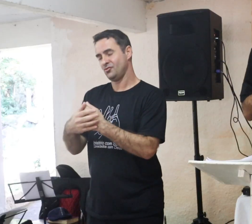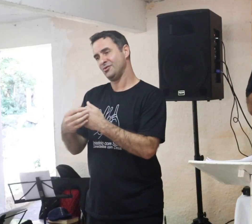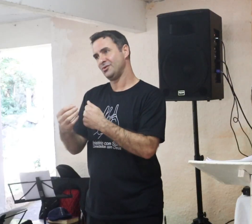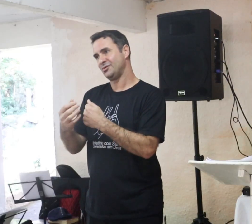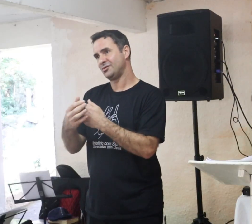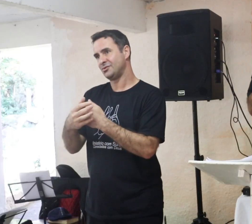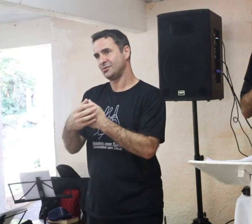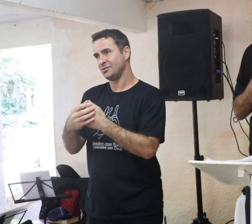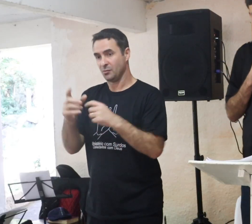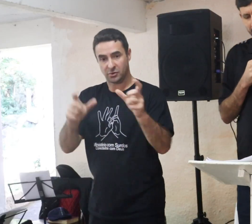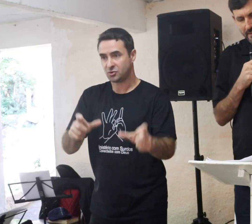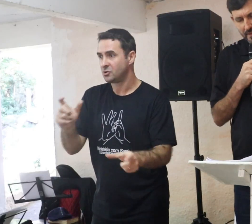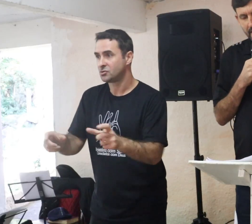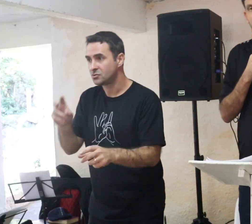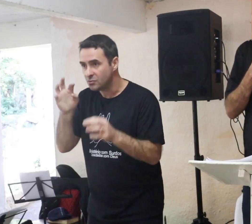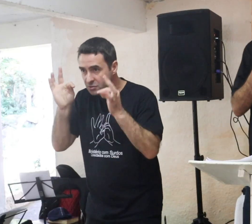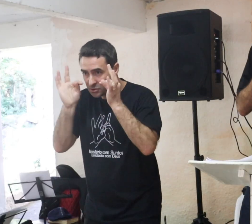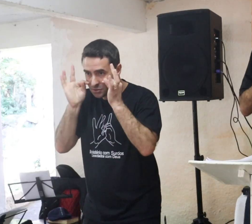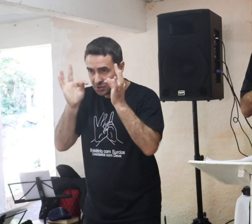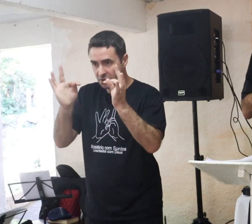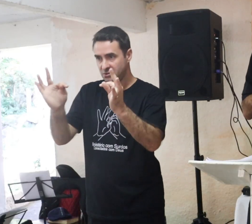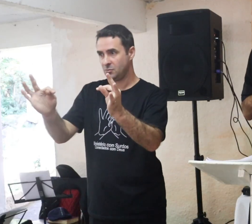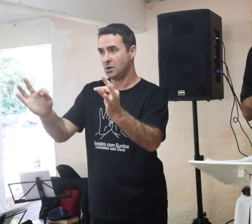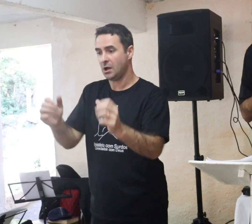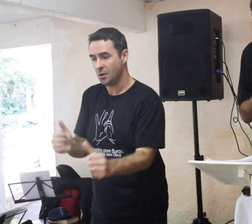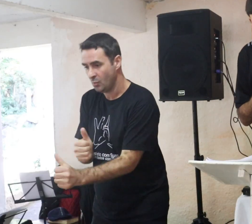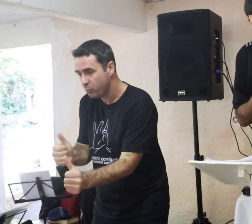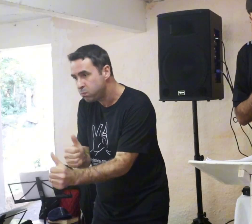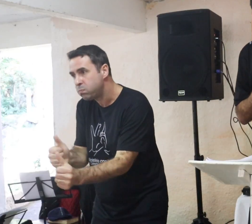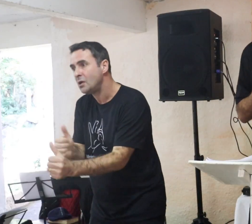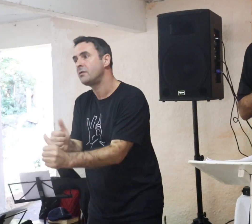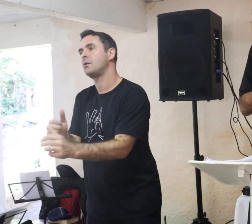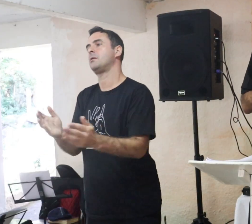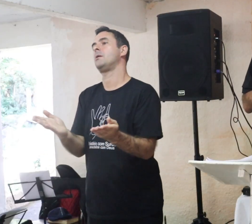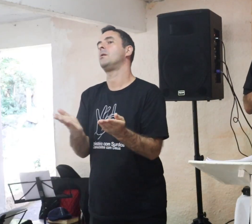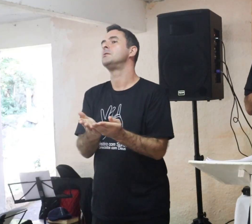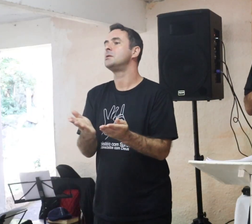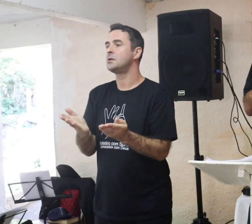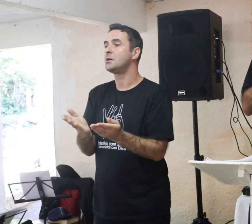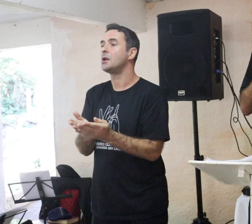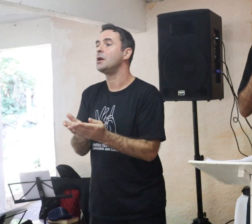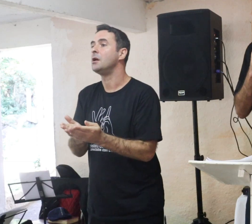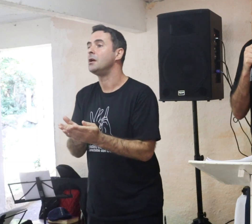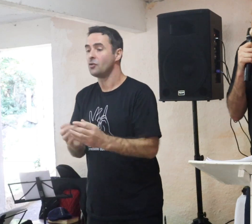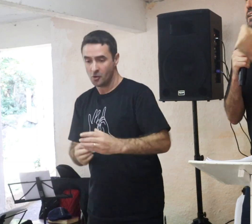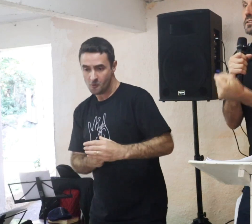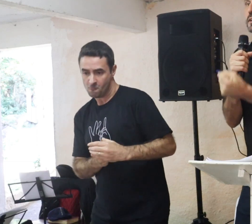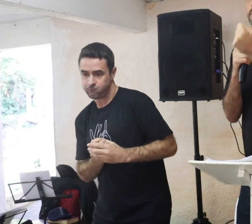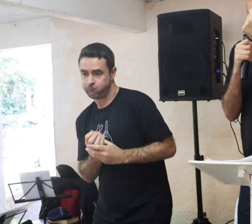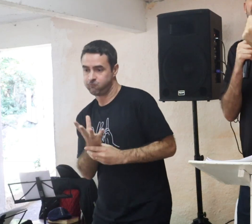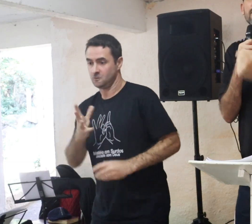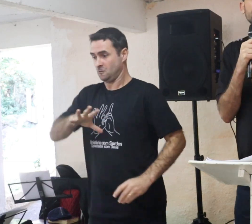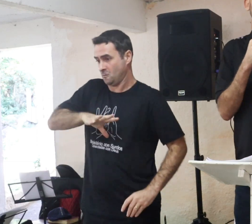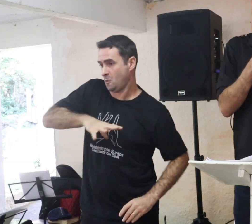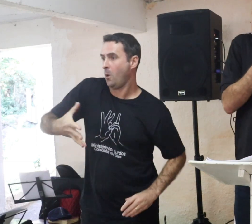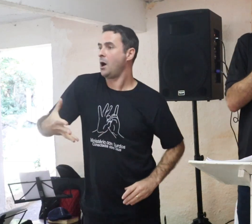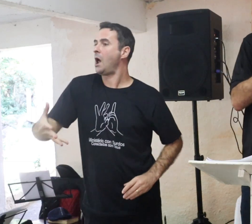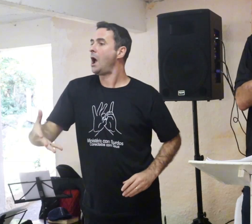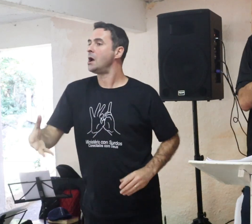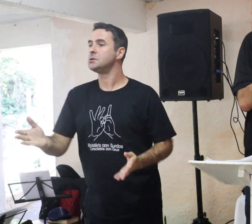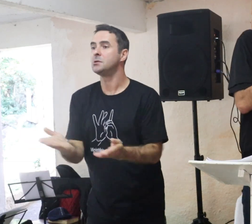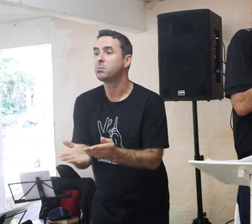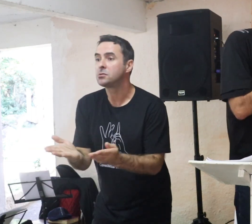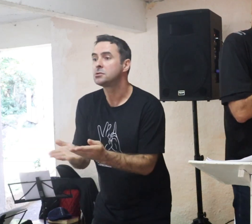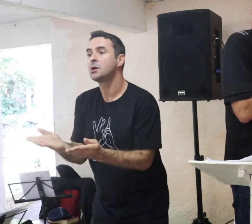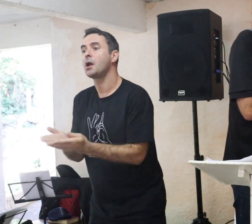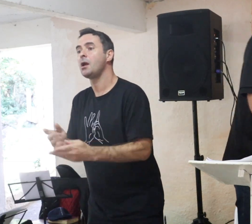acontecendo com os seus queridos irmãos. E também uma fonte de coragem para que os vivos se arrisquem no serviço ao